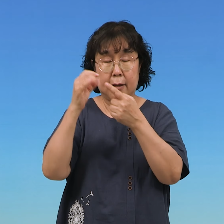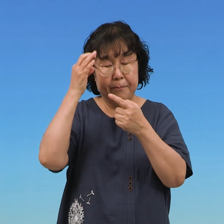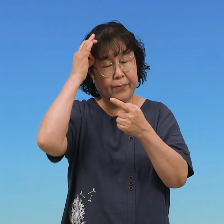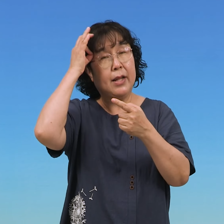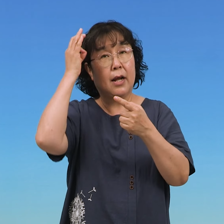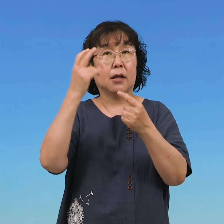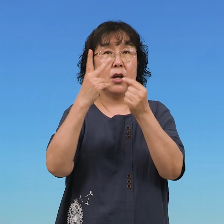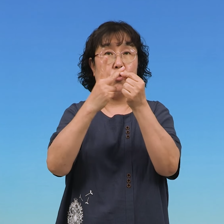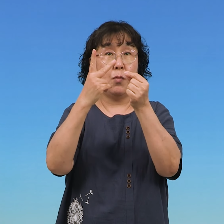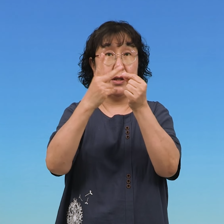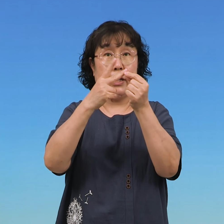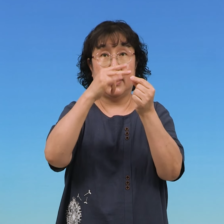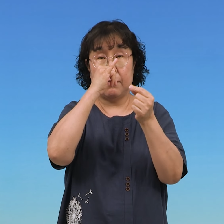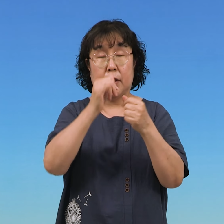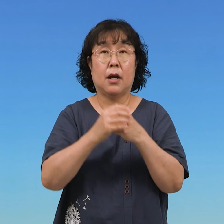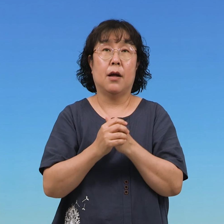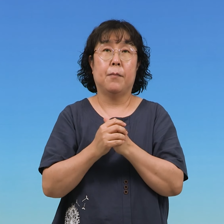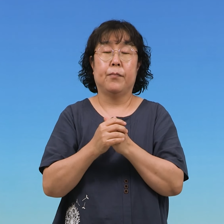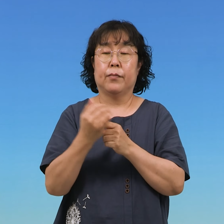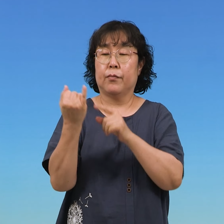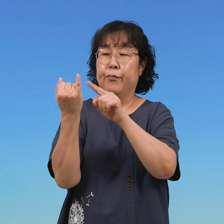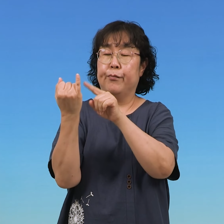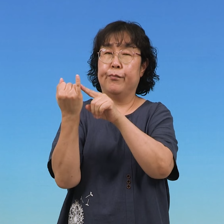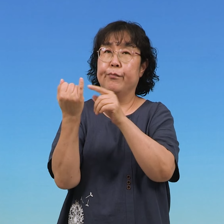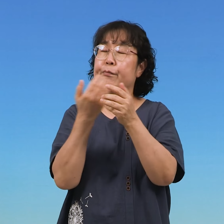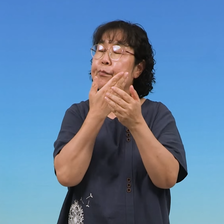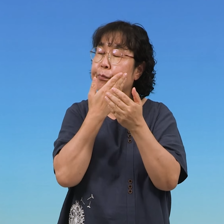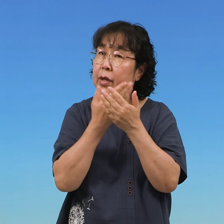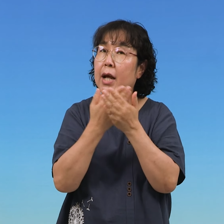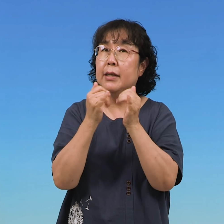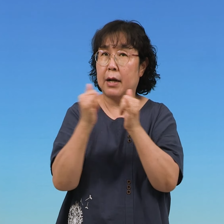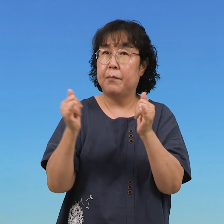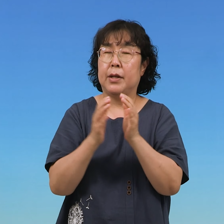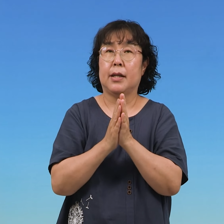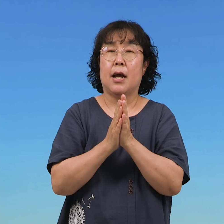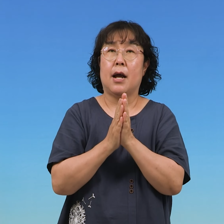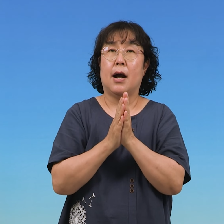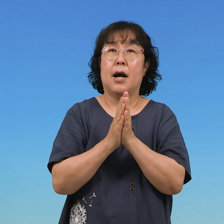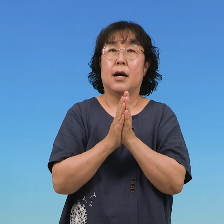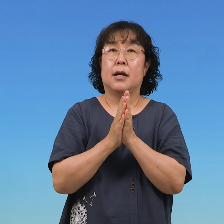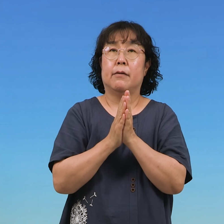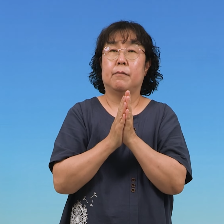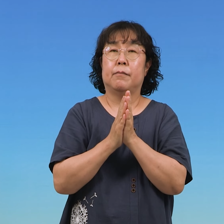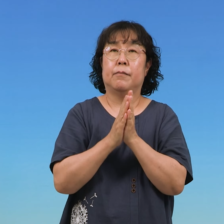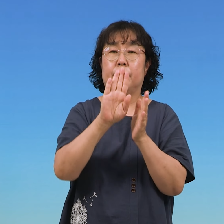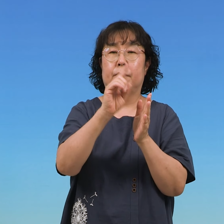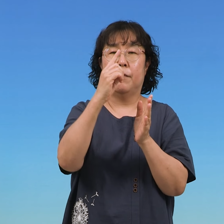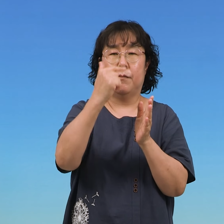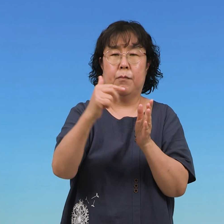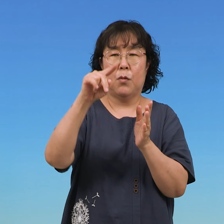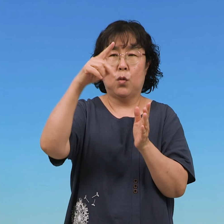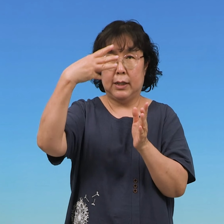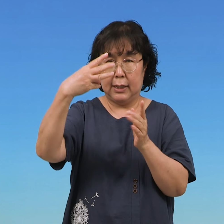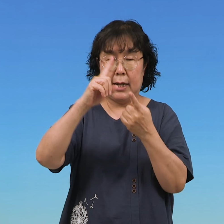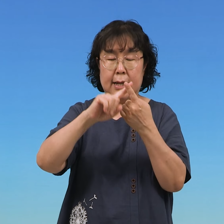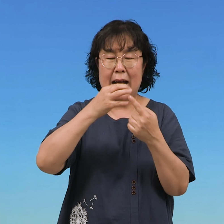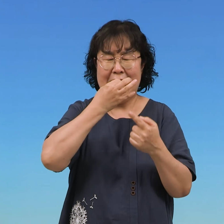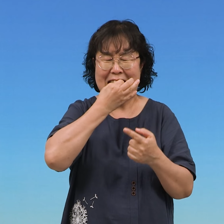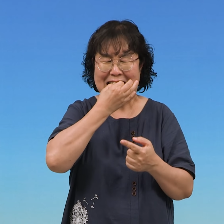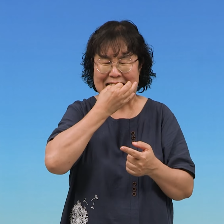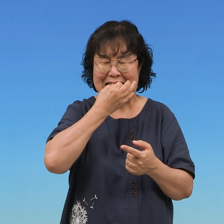있는데요. 이 수가성 여인은 참 귀한 분이에요. 이 본질에 대한 목마름이 굉장히